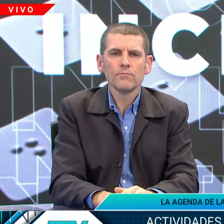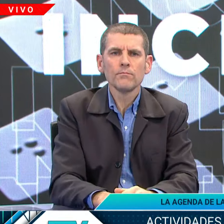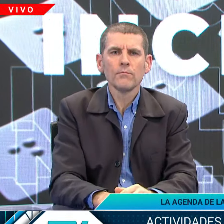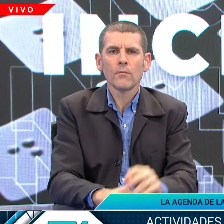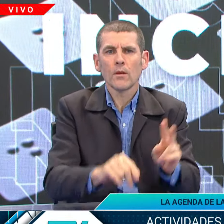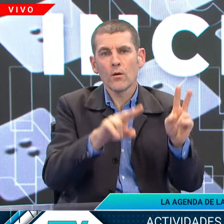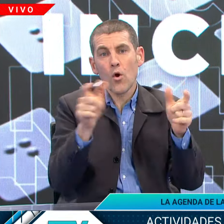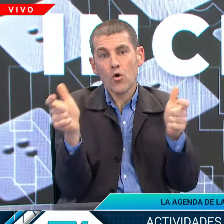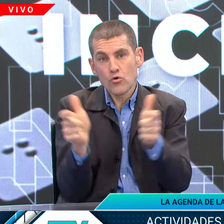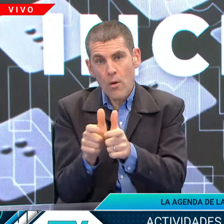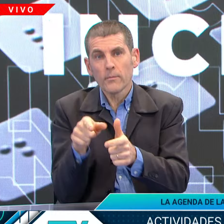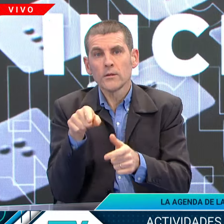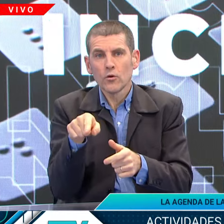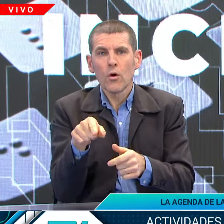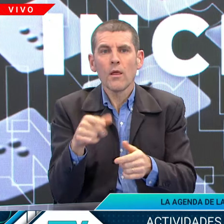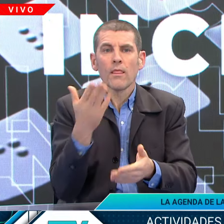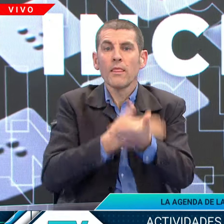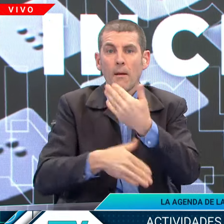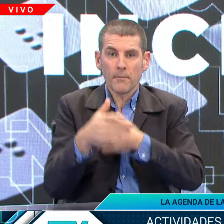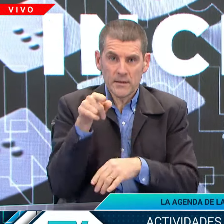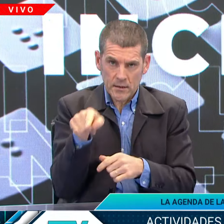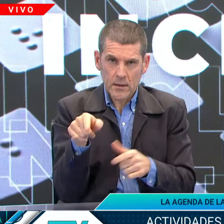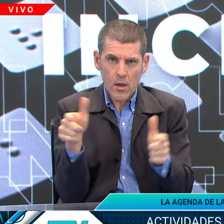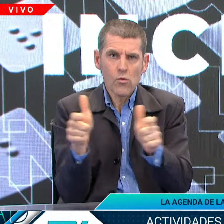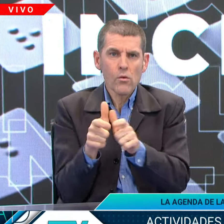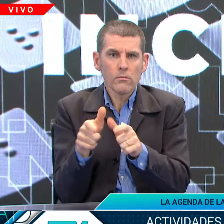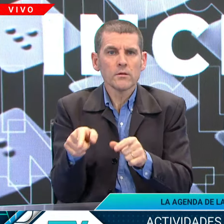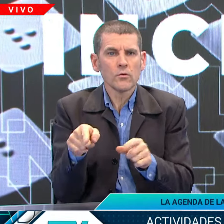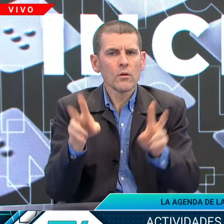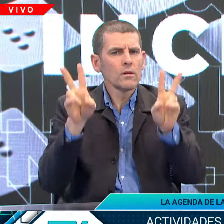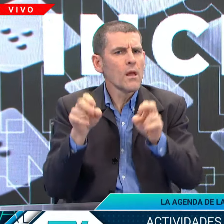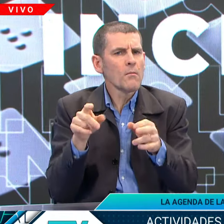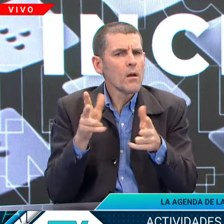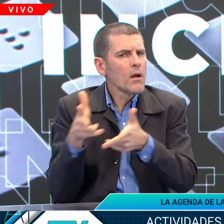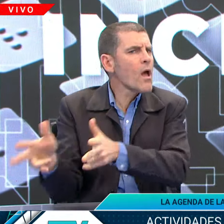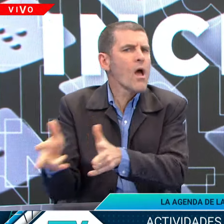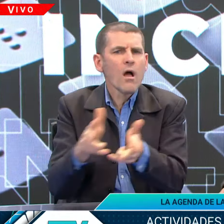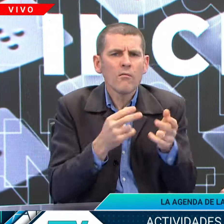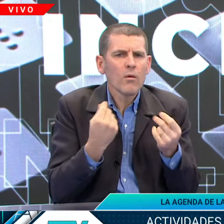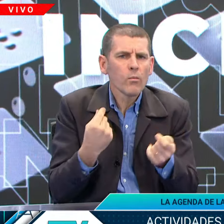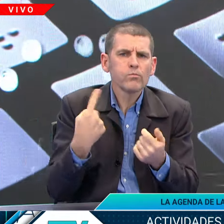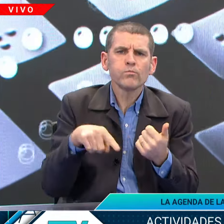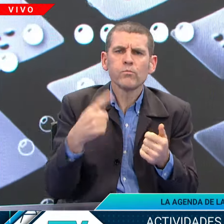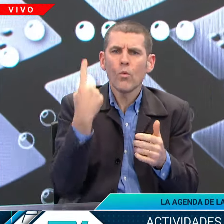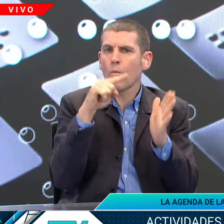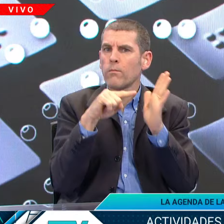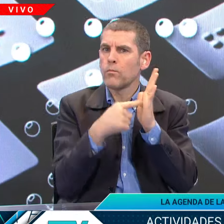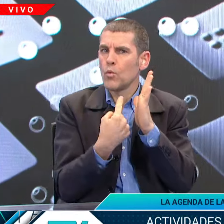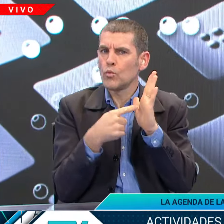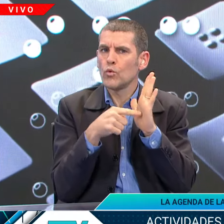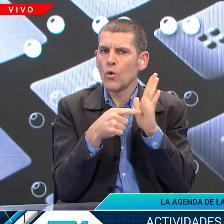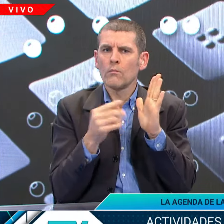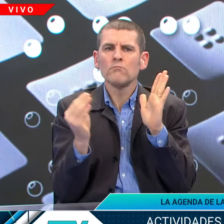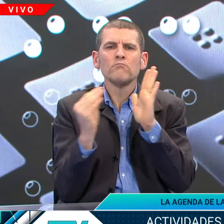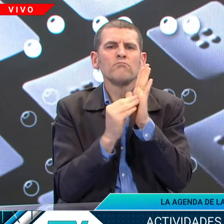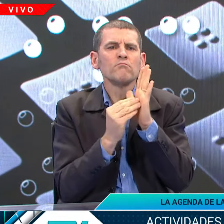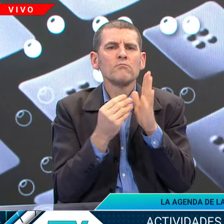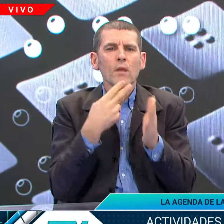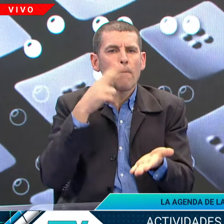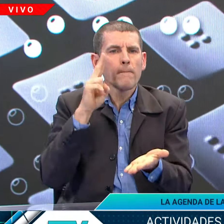Luego, en la Comisión de Discapacidad se abordarán temas varios, entre ellos la gratuidad de